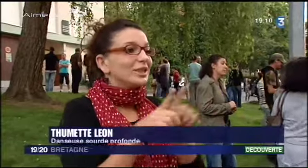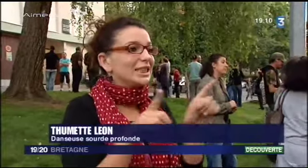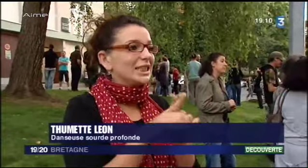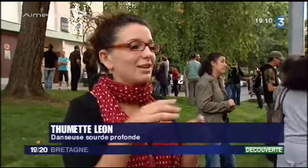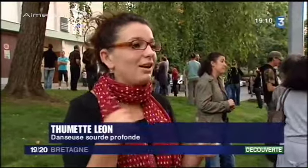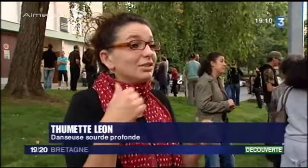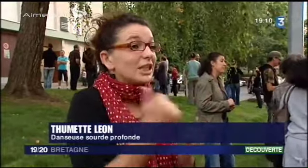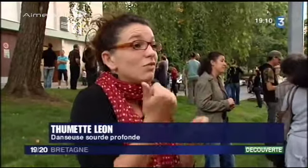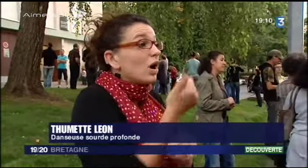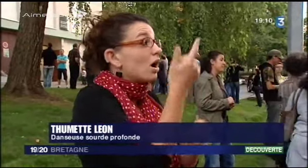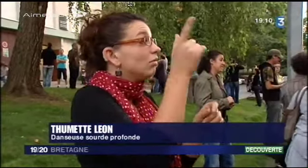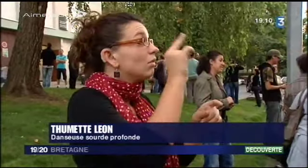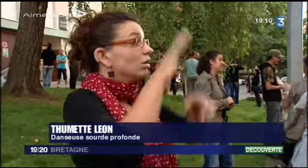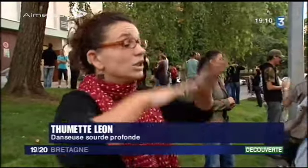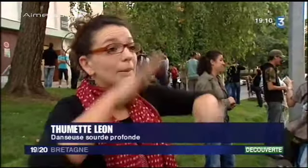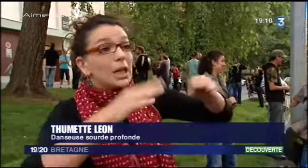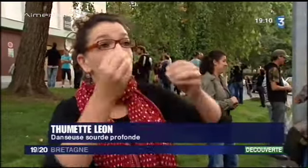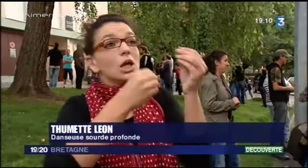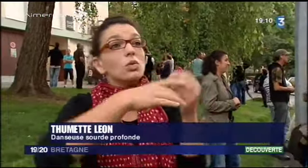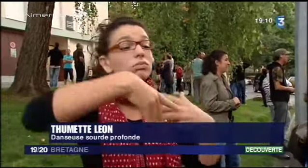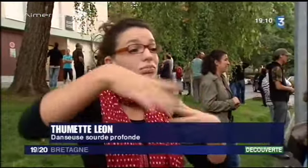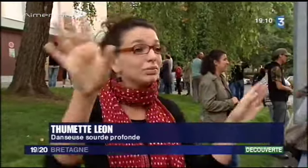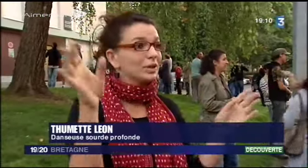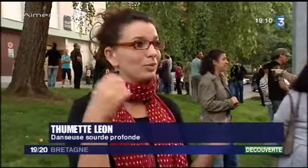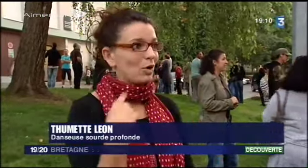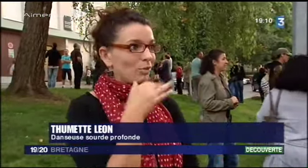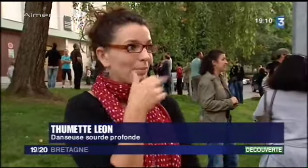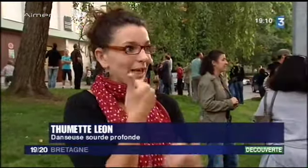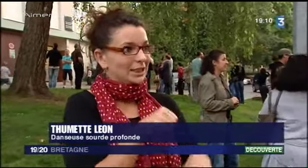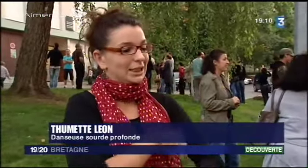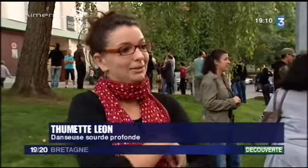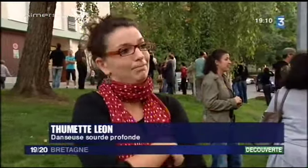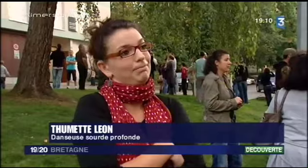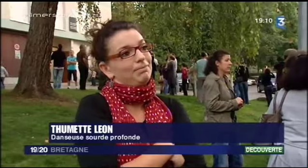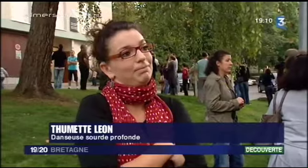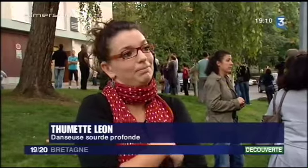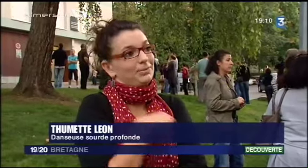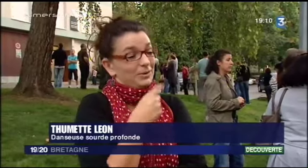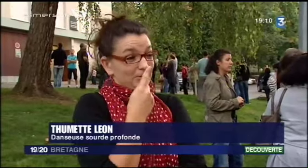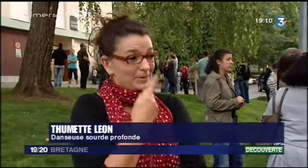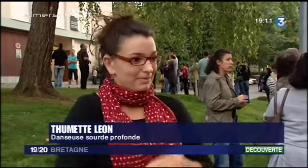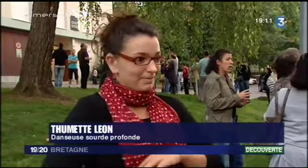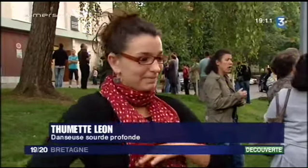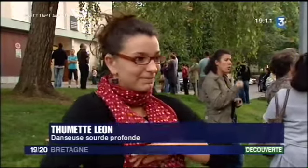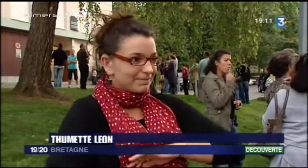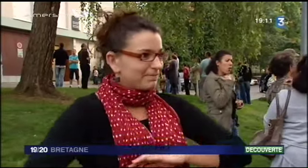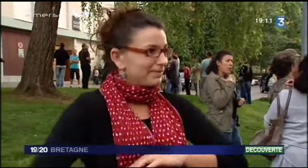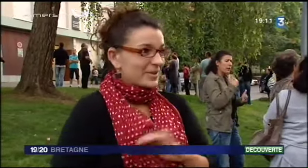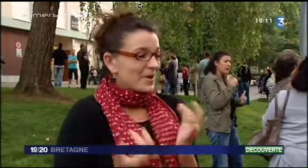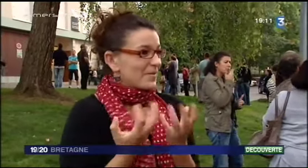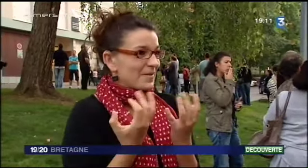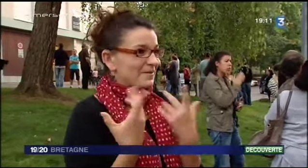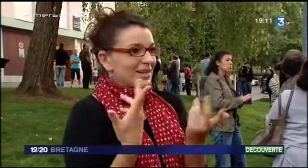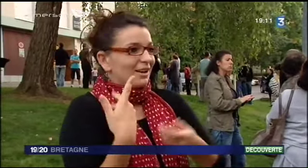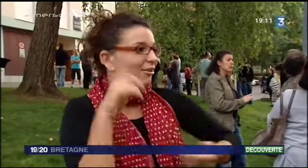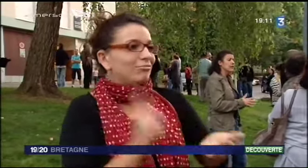Oui, ça étonne les gens, quand il se passe des choses comme ça dans la rue, je ne pas rester en place, c'est plus fort que moi, il faut que j'y aille, il faut